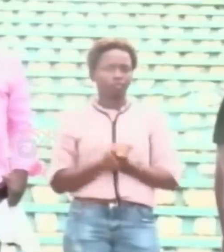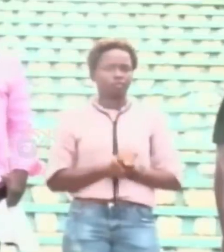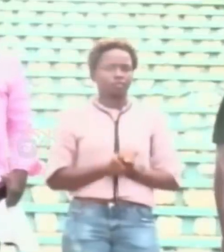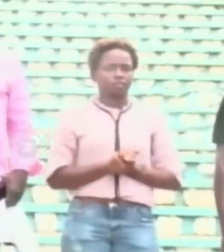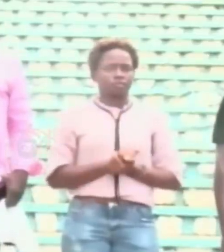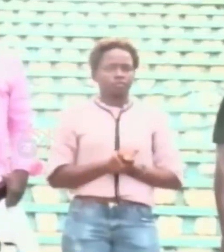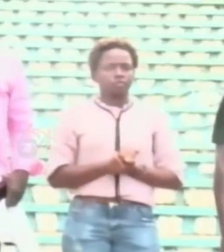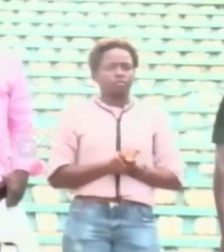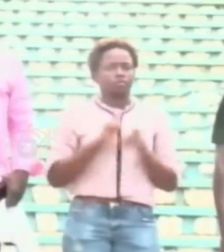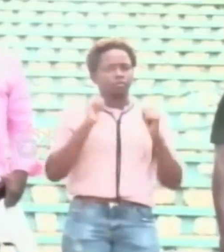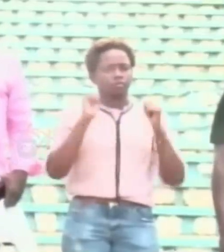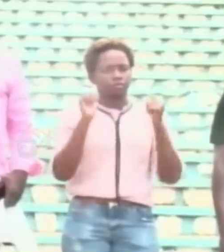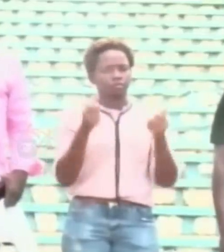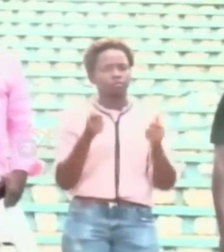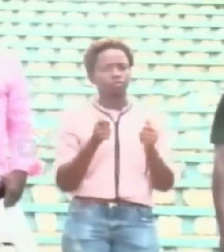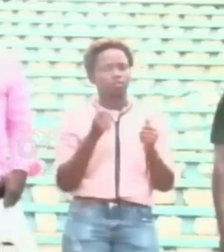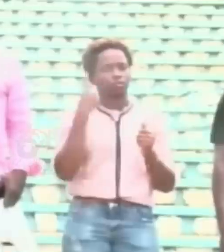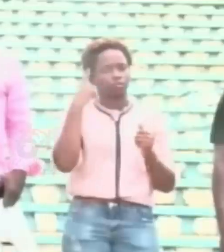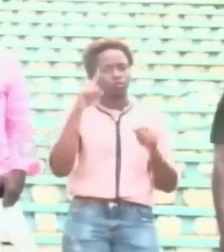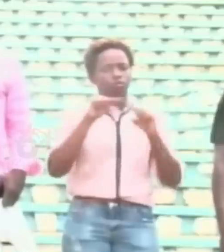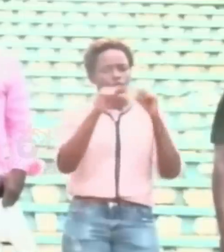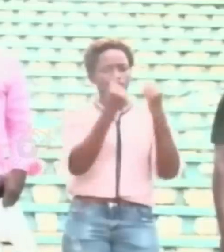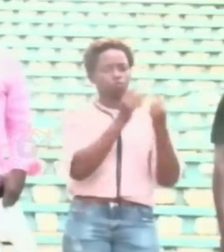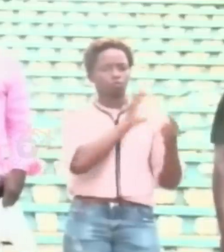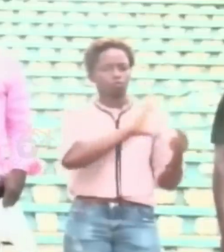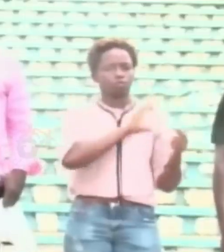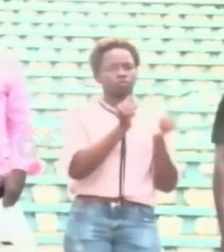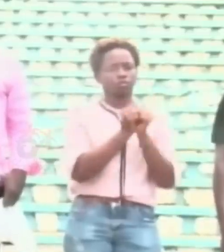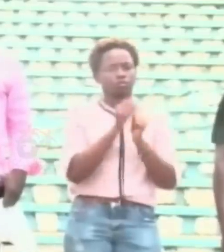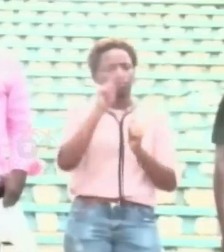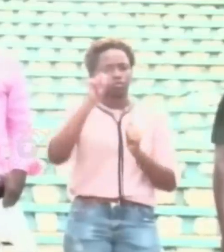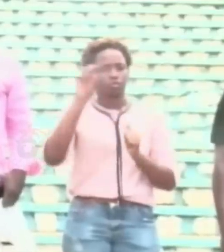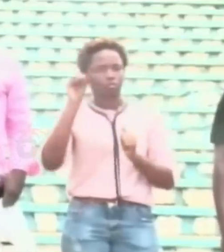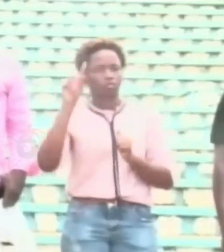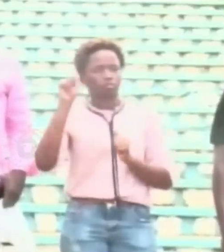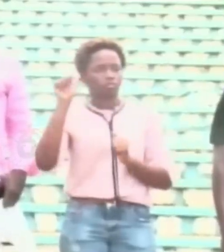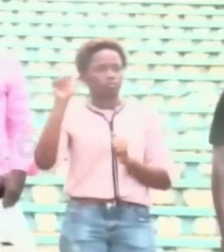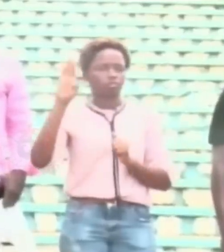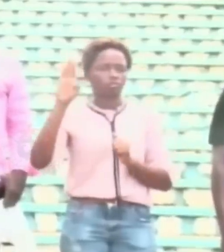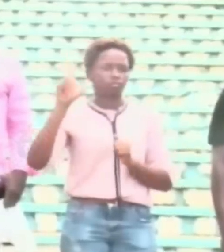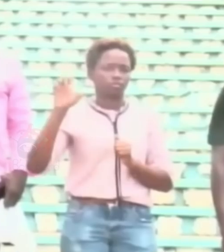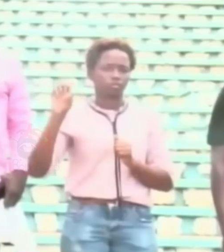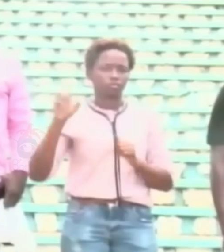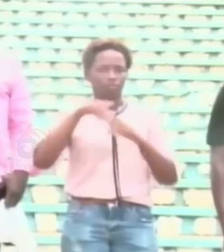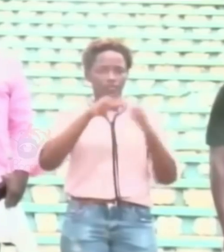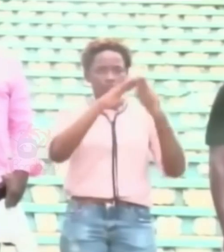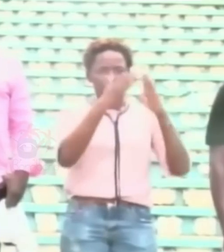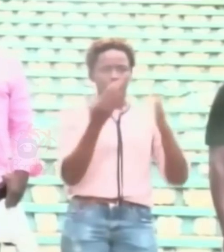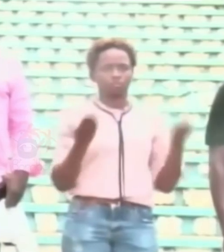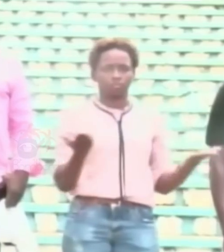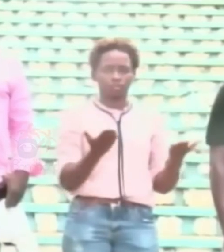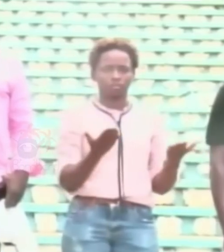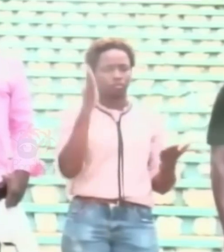là. Rapidement monter en comité avec nos tables dans la commune, non? Parce que nous avons qu'on est